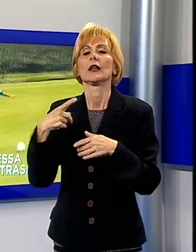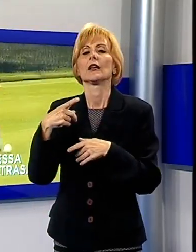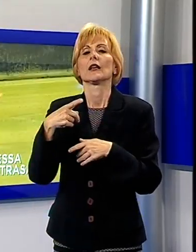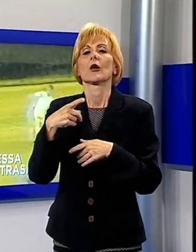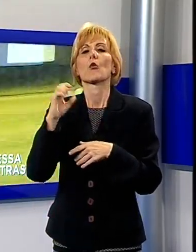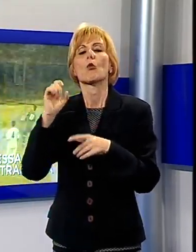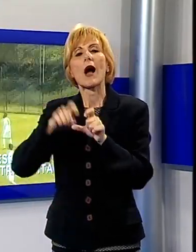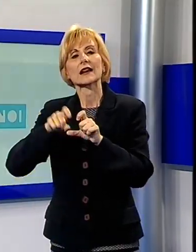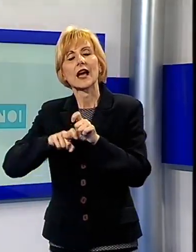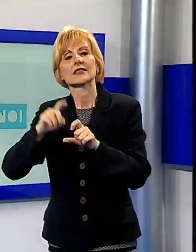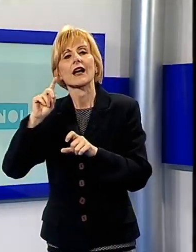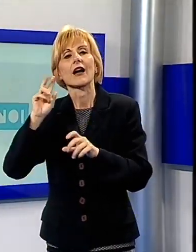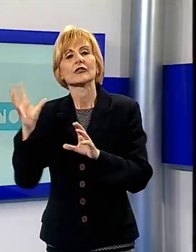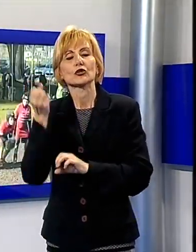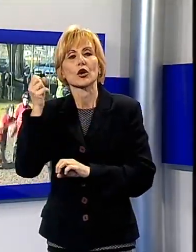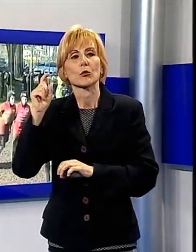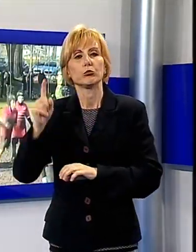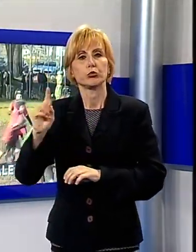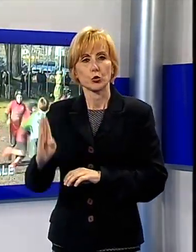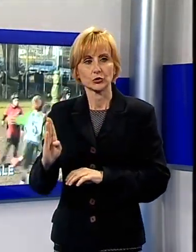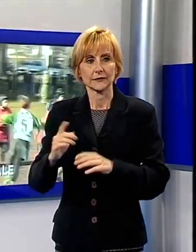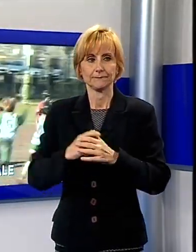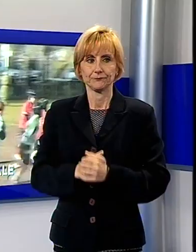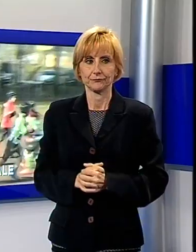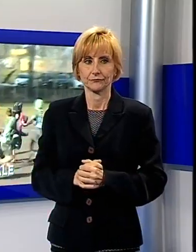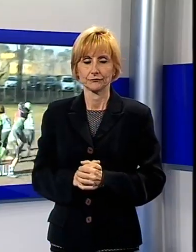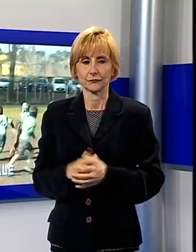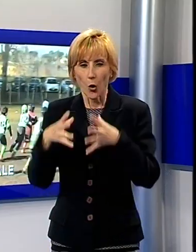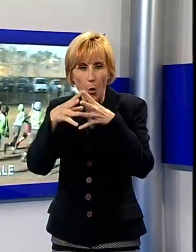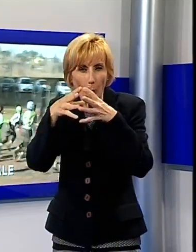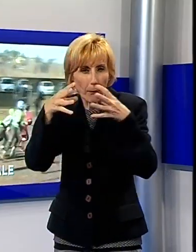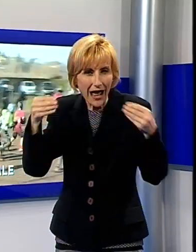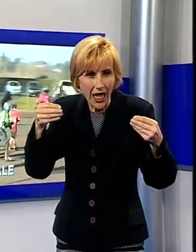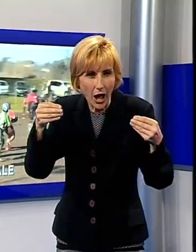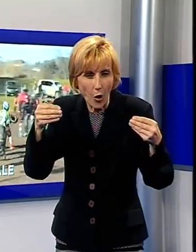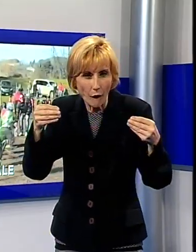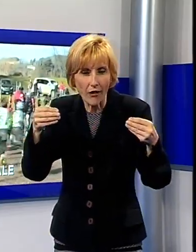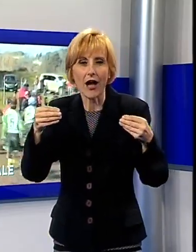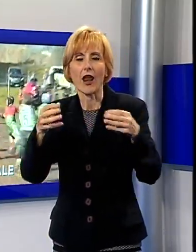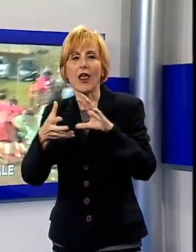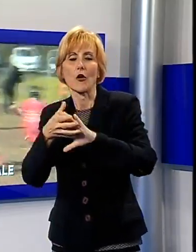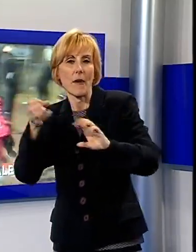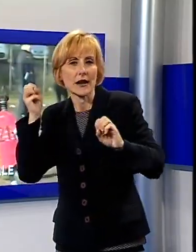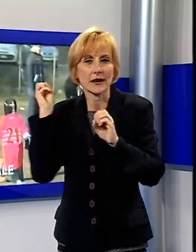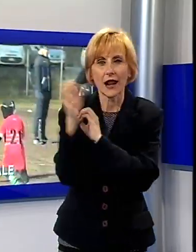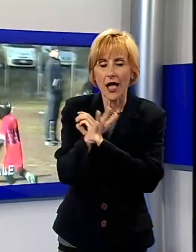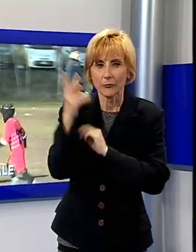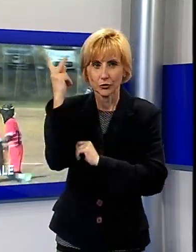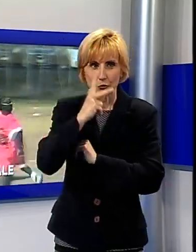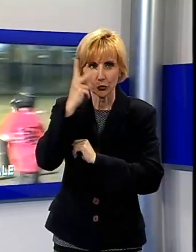Quarrata. È il boom della palla ovale, ottimo lavoro del rugby Lucca che in pochi anni ha allestito un bel settore giovanile